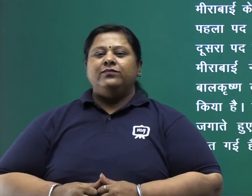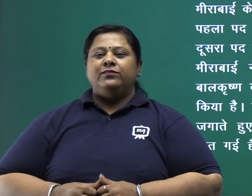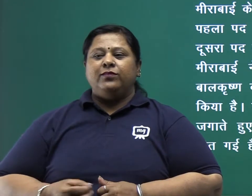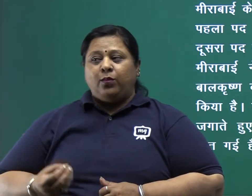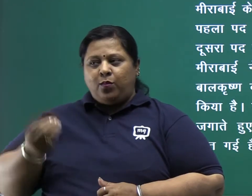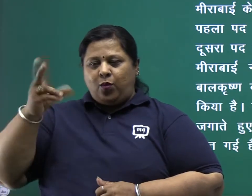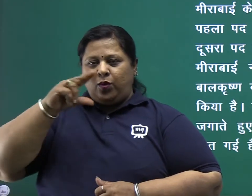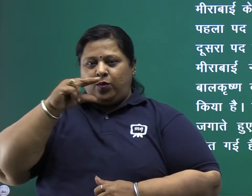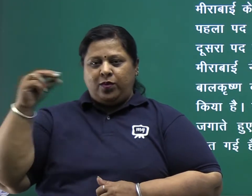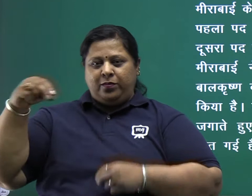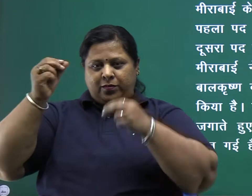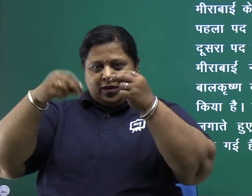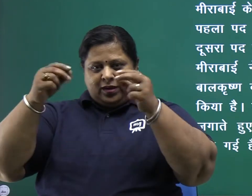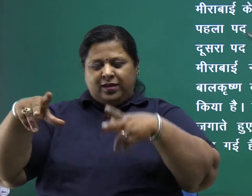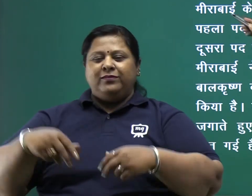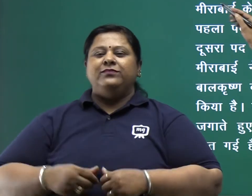भोर और बरखा